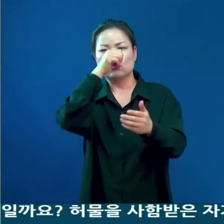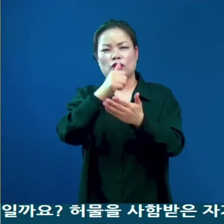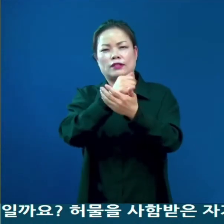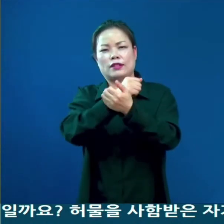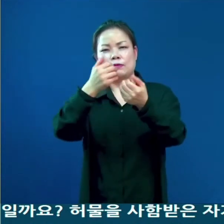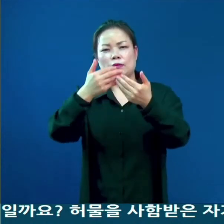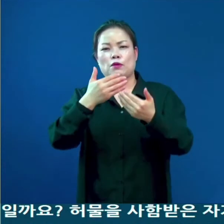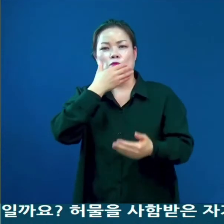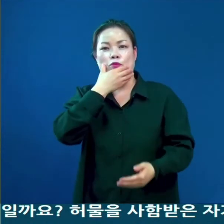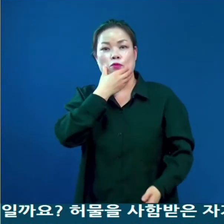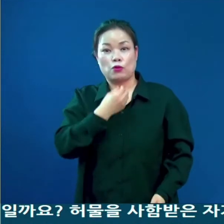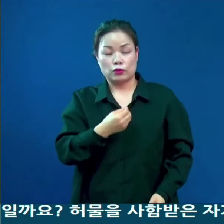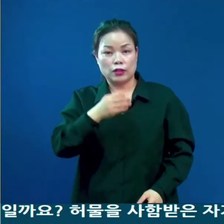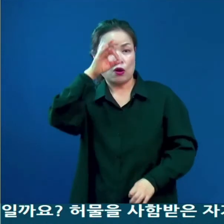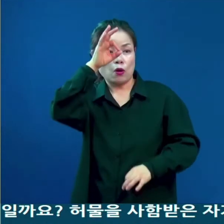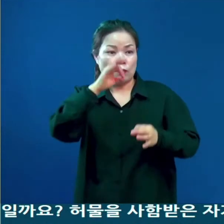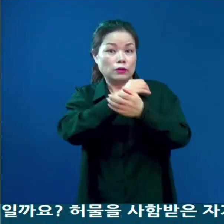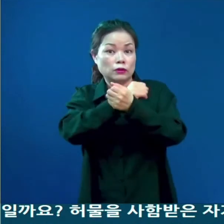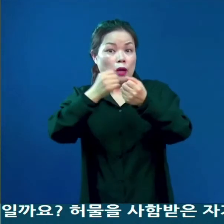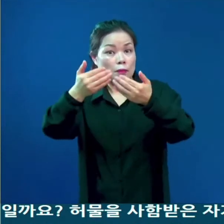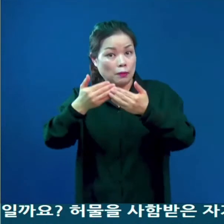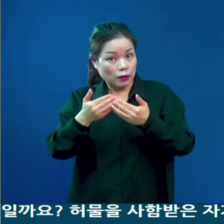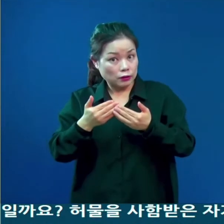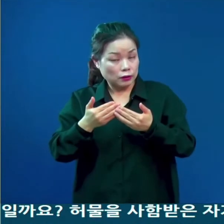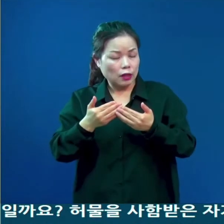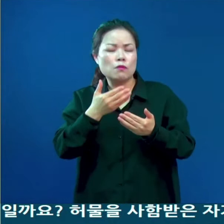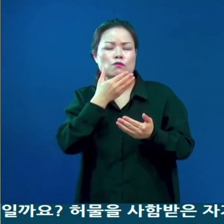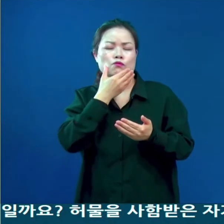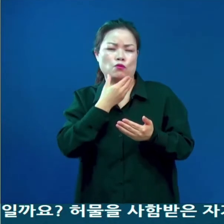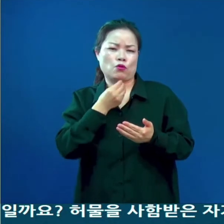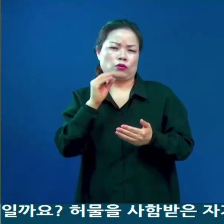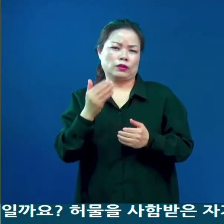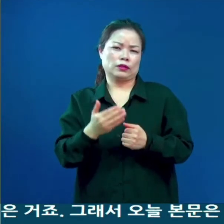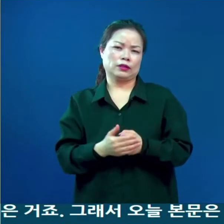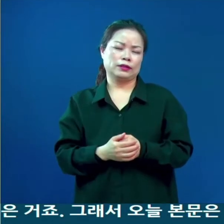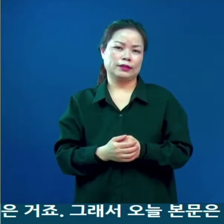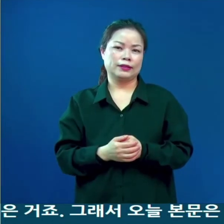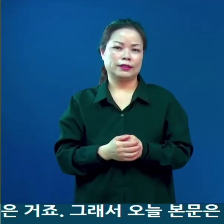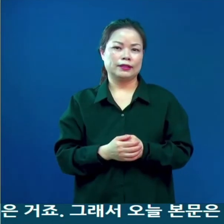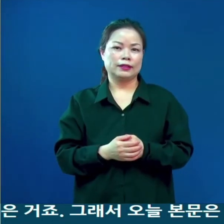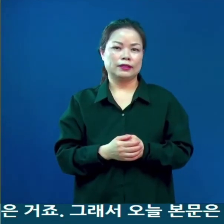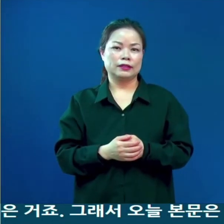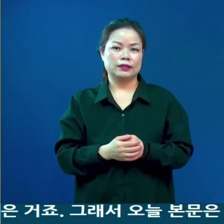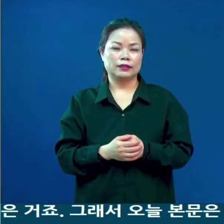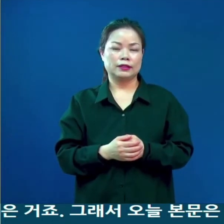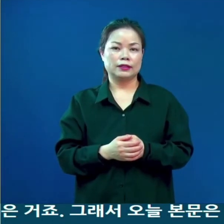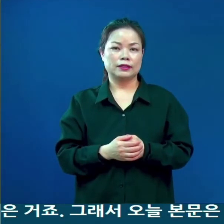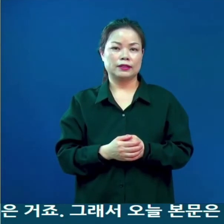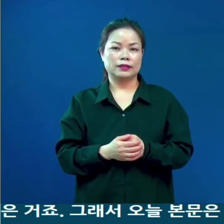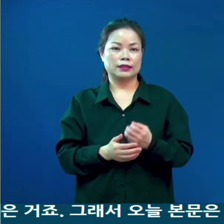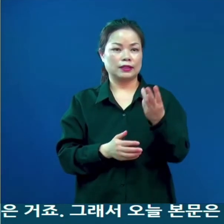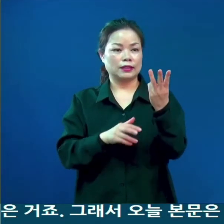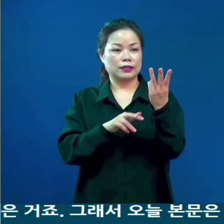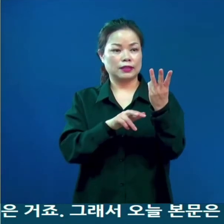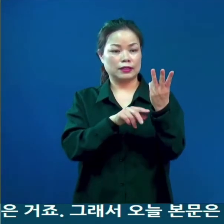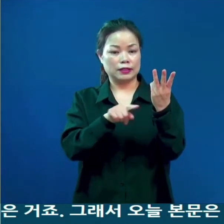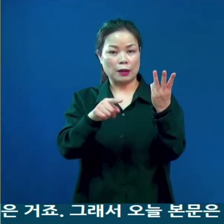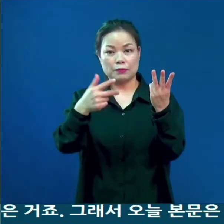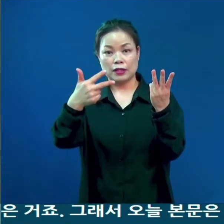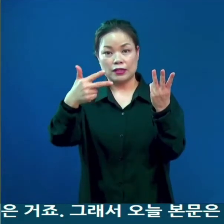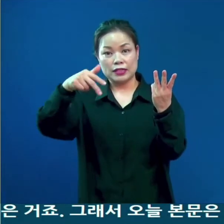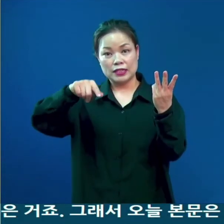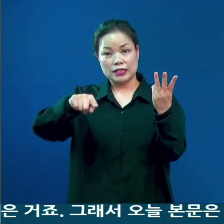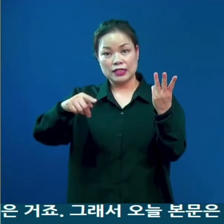복되다, 허물의 사함을 받은 자가 복되다 입니다. 그리고 3절에서 7절의